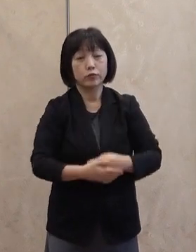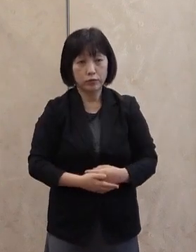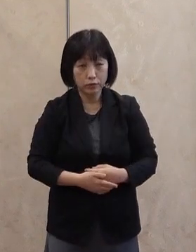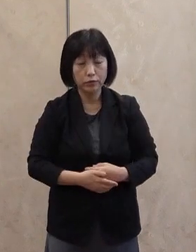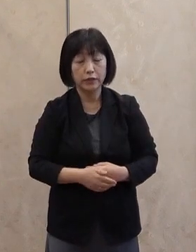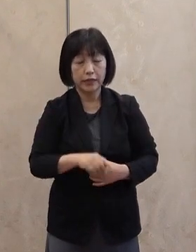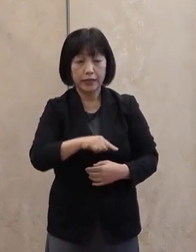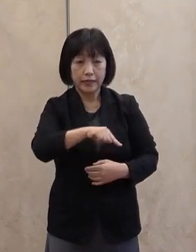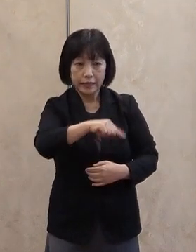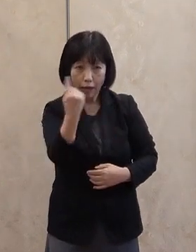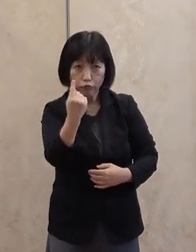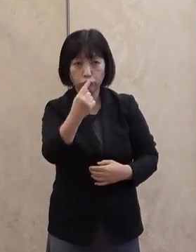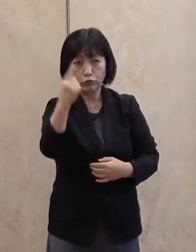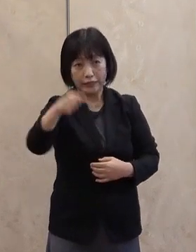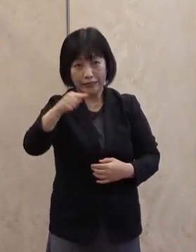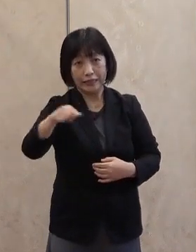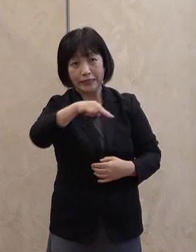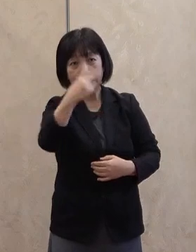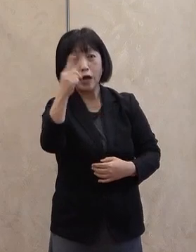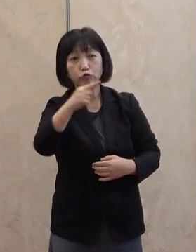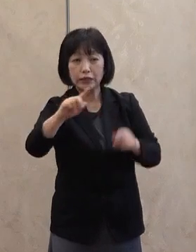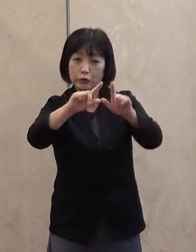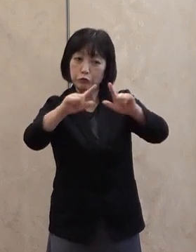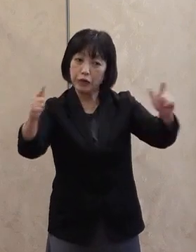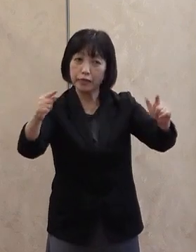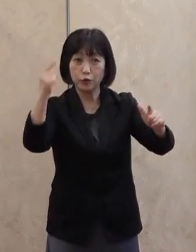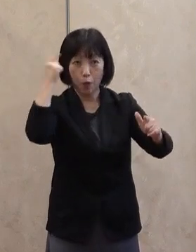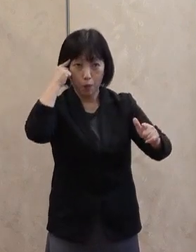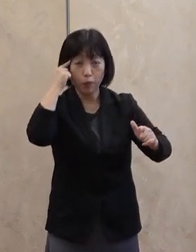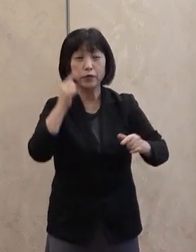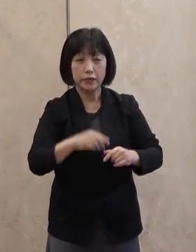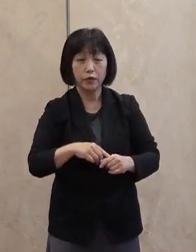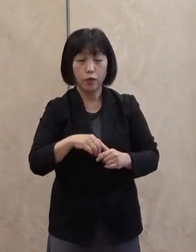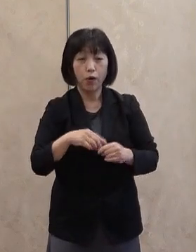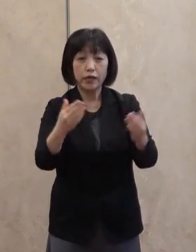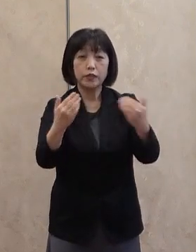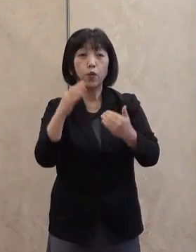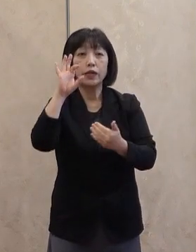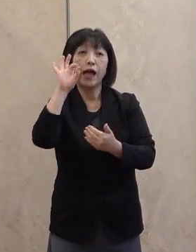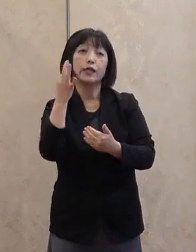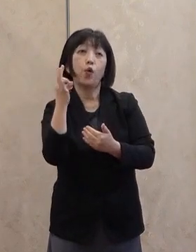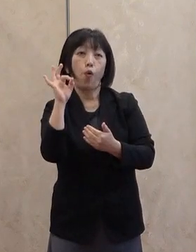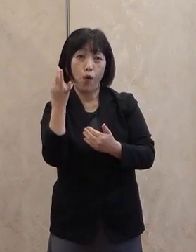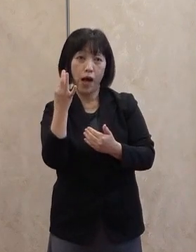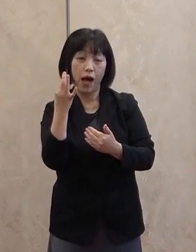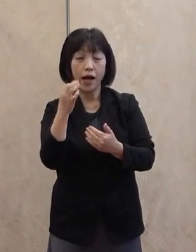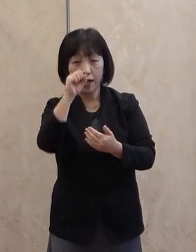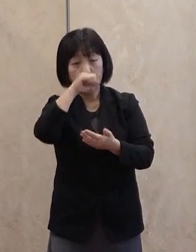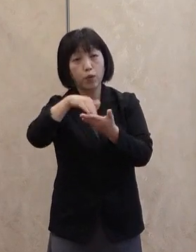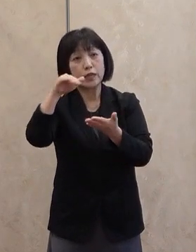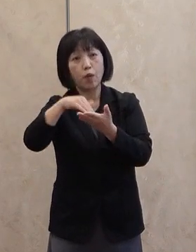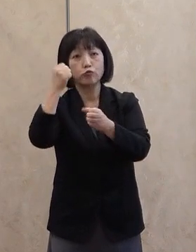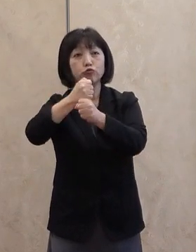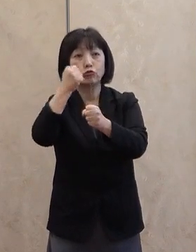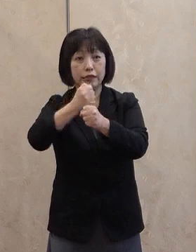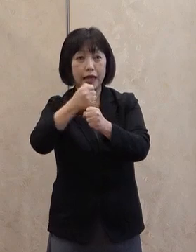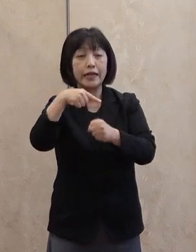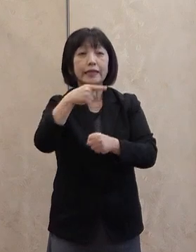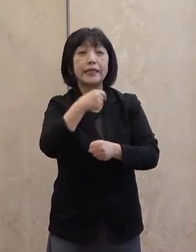百人単位ということにもなってくるというふうにも思いますから、それについてはその必要な費用というのは予算立てていきたいと思っています